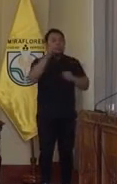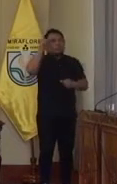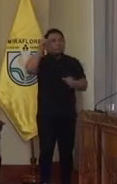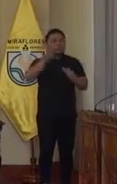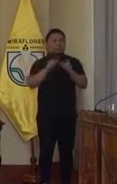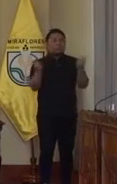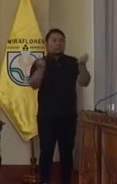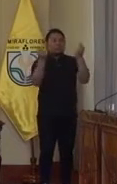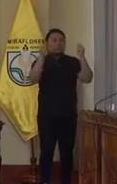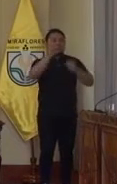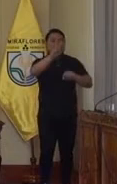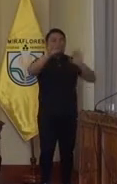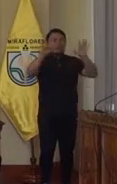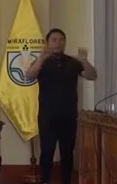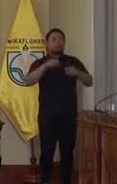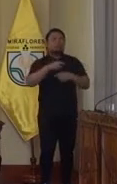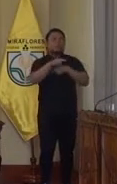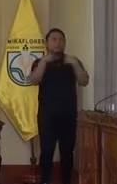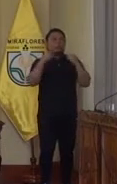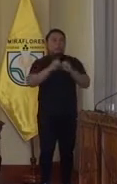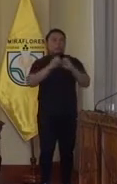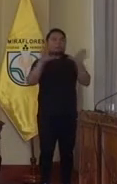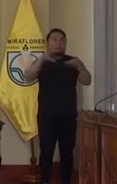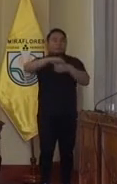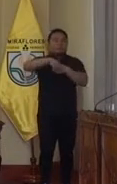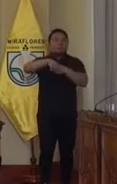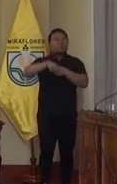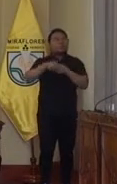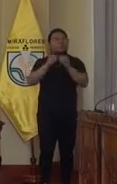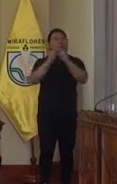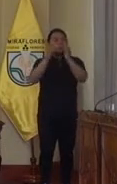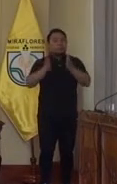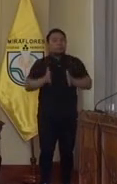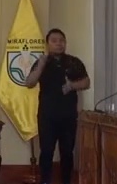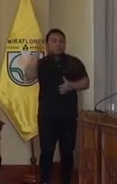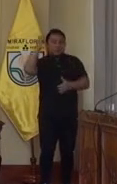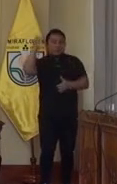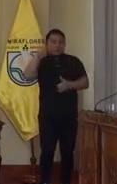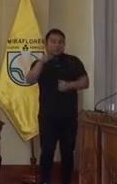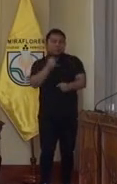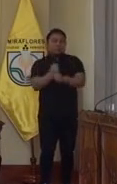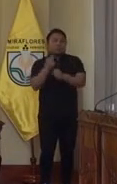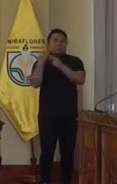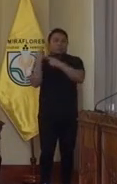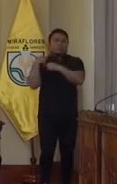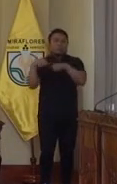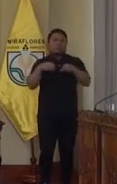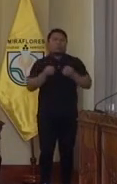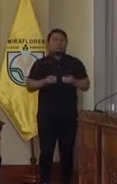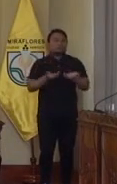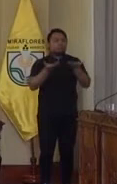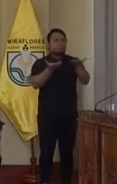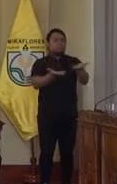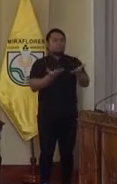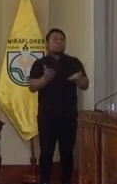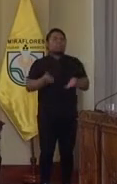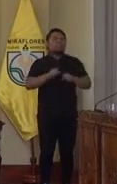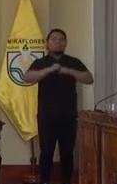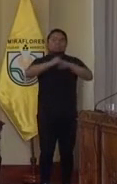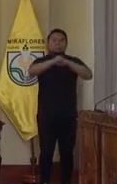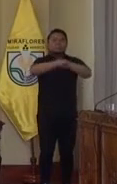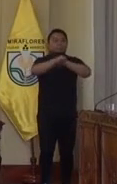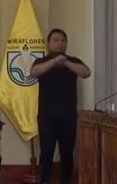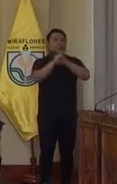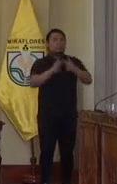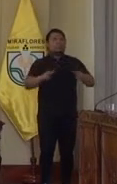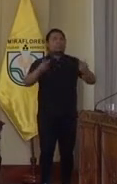conmemorarse el 26 de marzo, el Día del Artesano Miraflorino, cuya labor realizada contribuye a cultivar nuestros